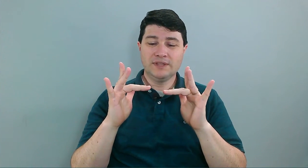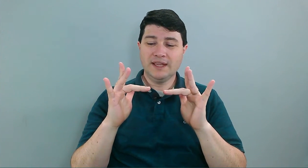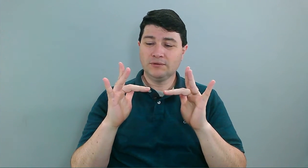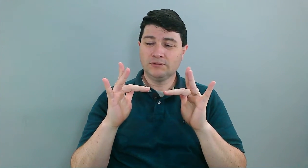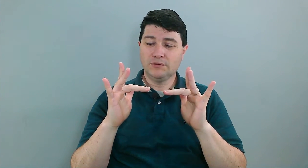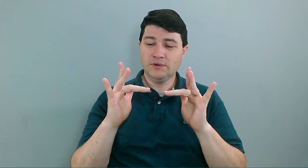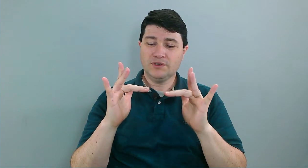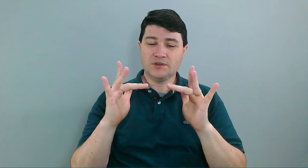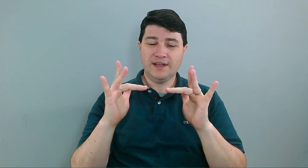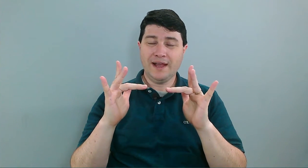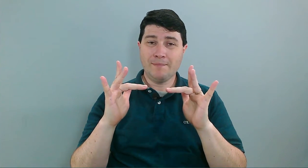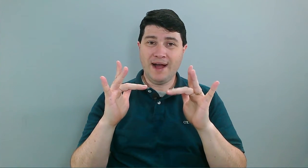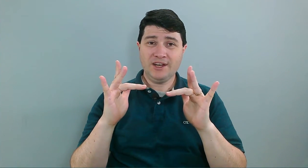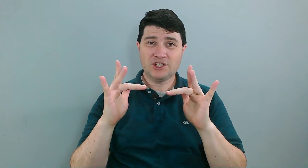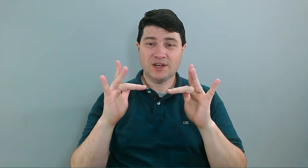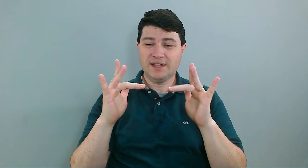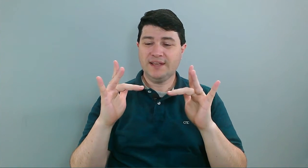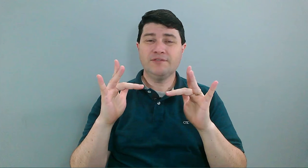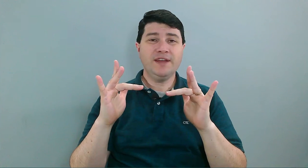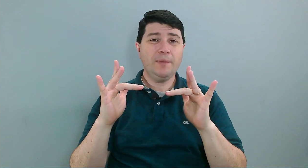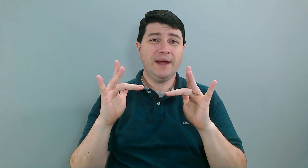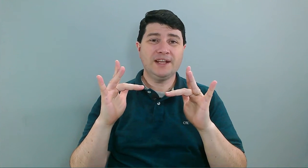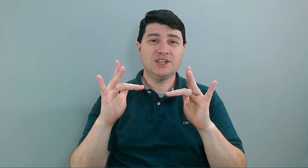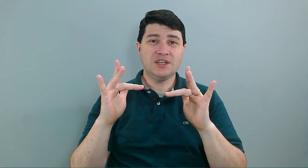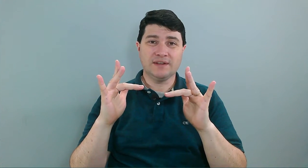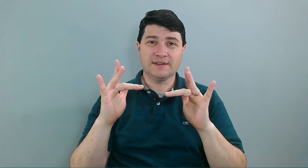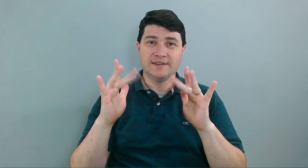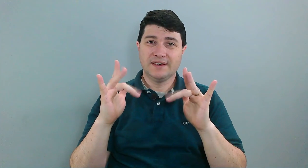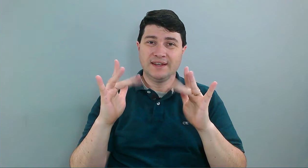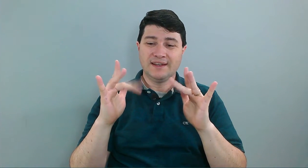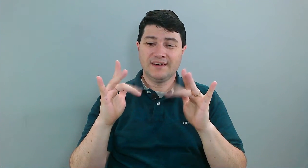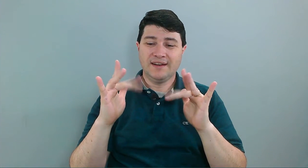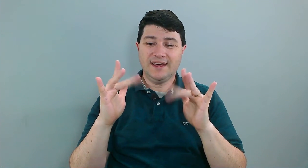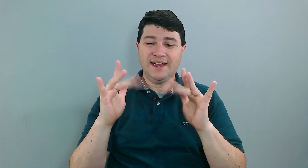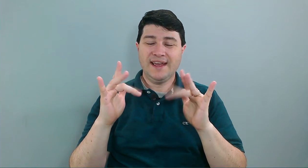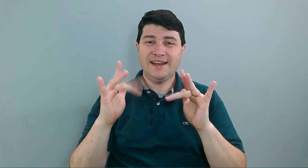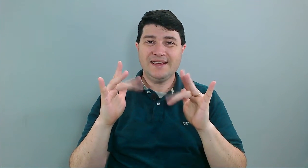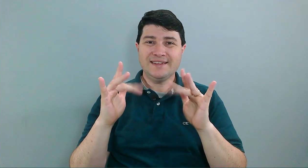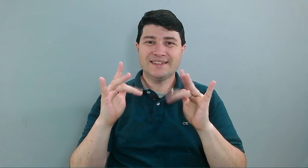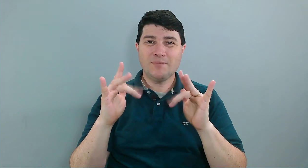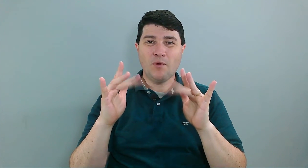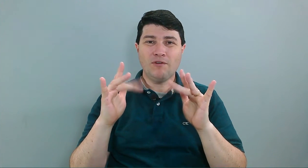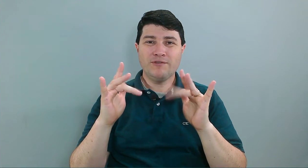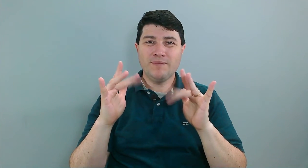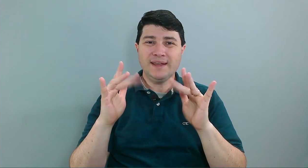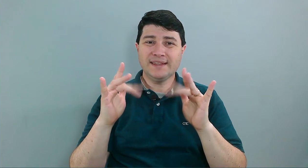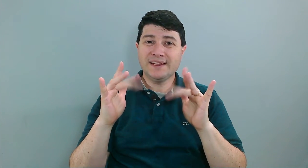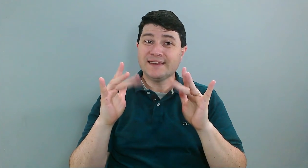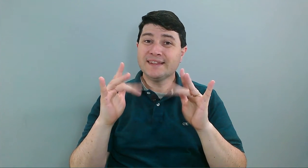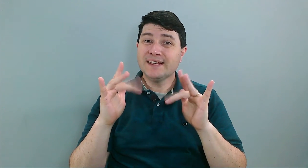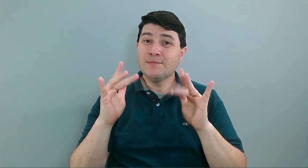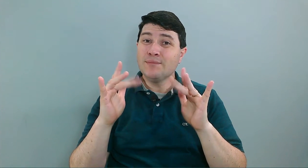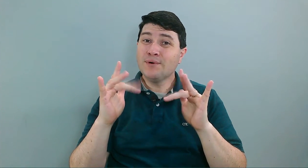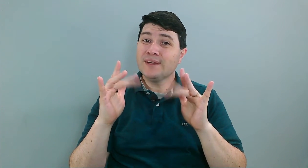dedo 2, ó, ele abaixa e não fica paradinho. Ele se movimenta, ele